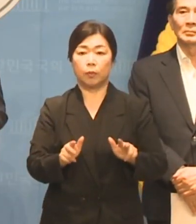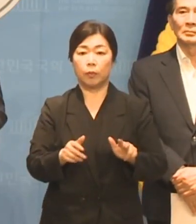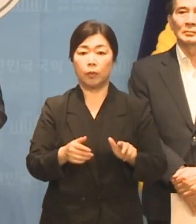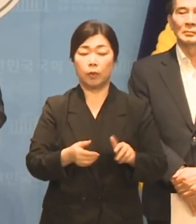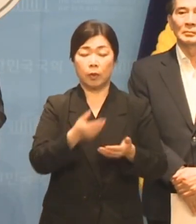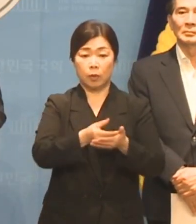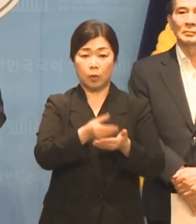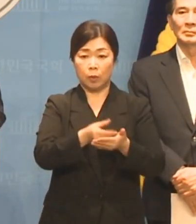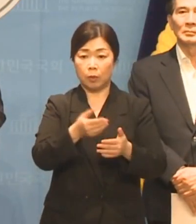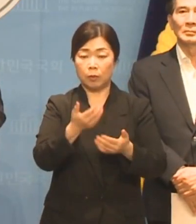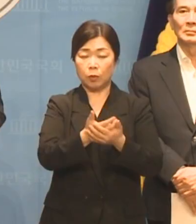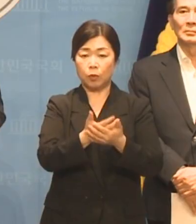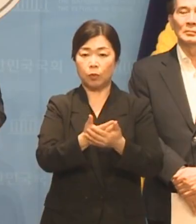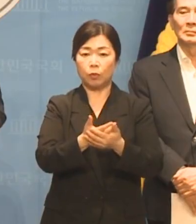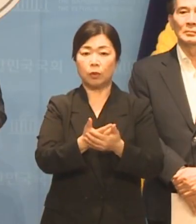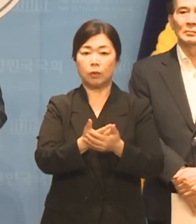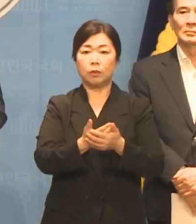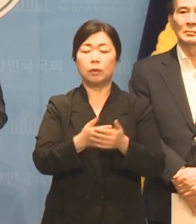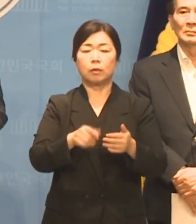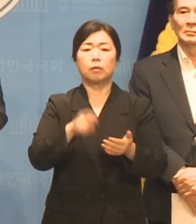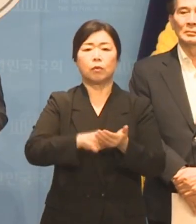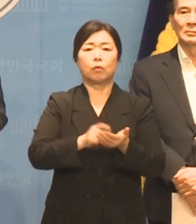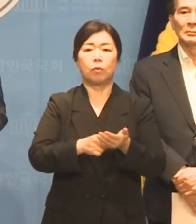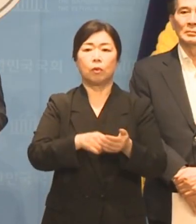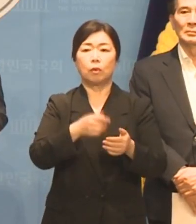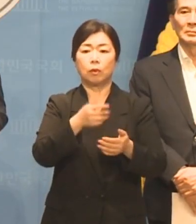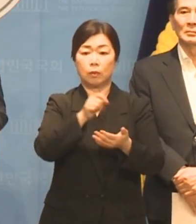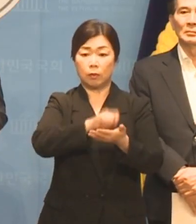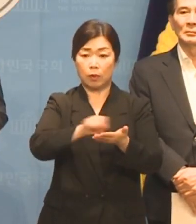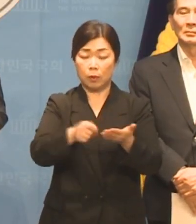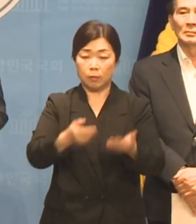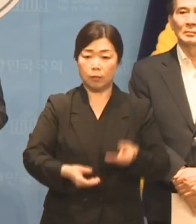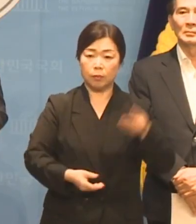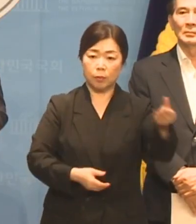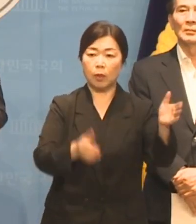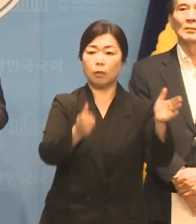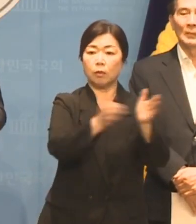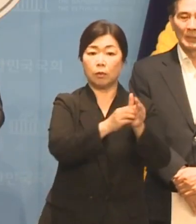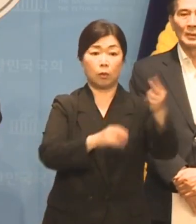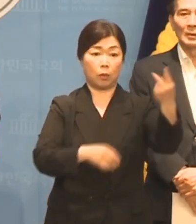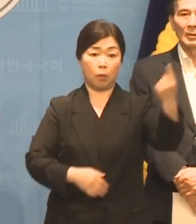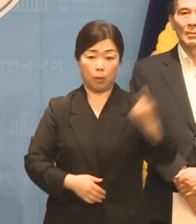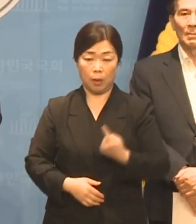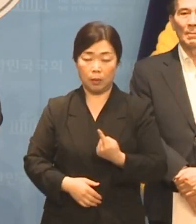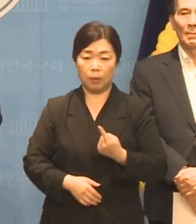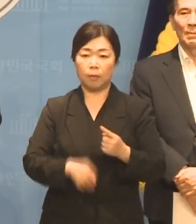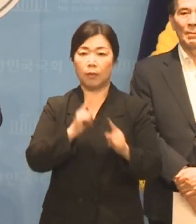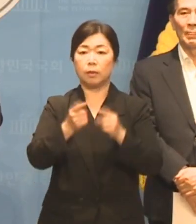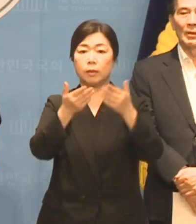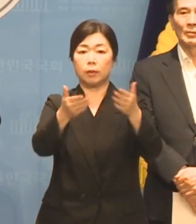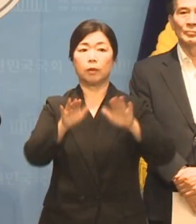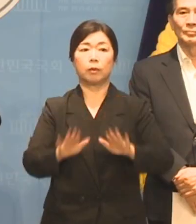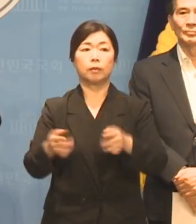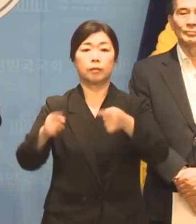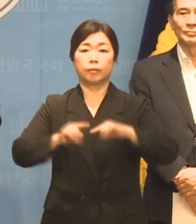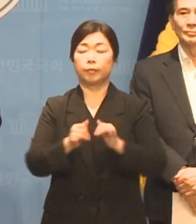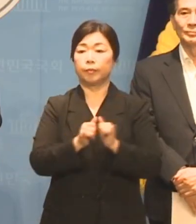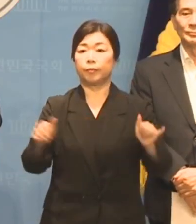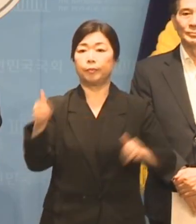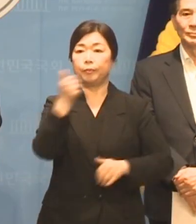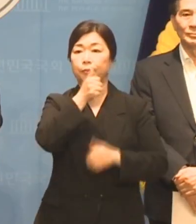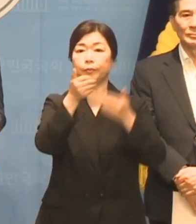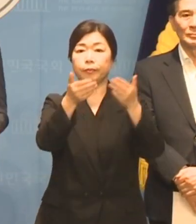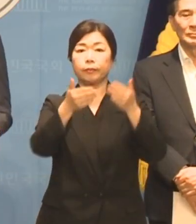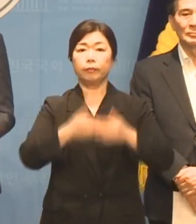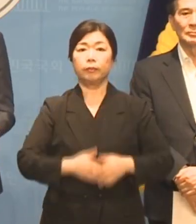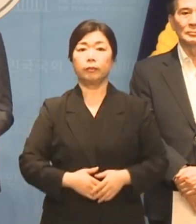서면으로 불개입 촉구 결의안을 제출하고 왔다는 말씀 드리겠습니다. 참석자를 소개해 드리도록